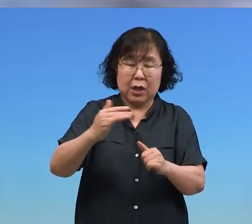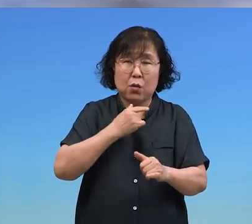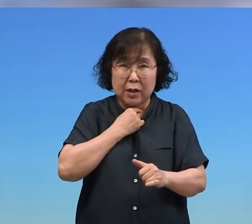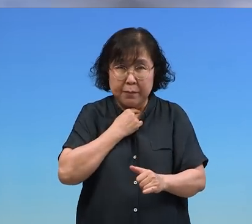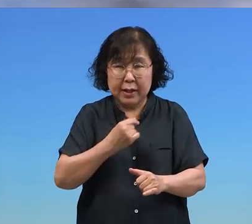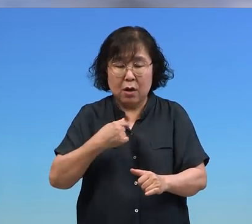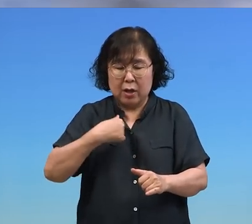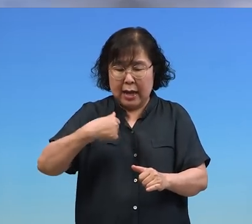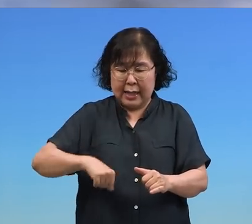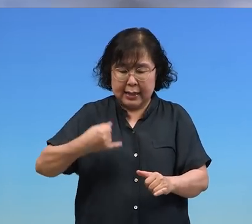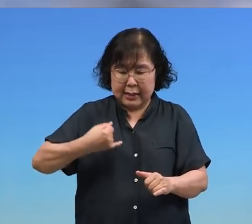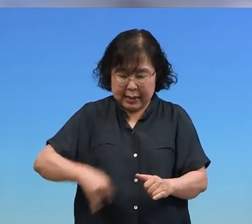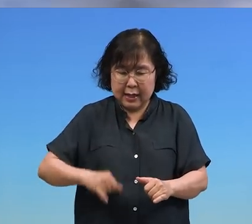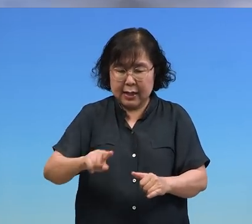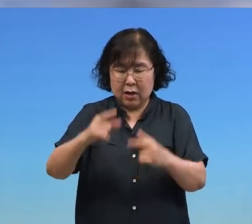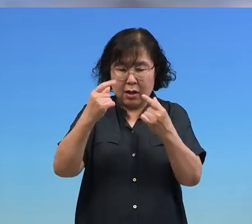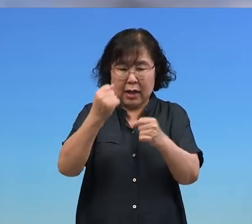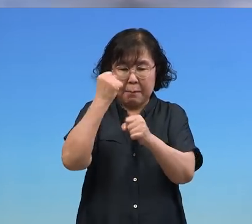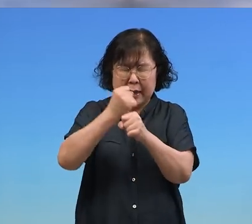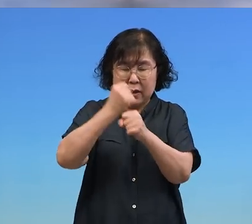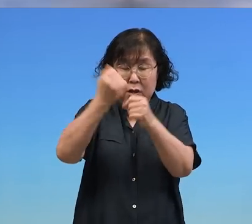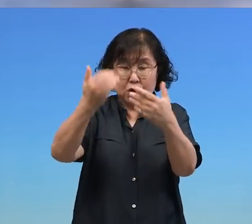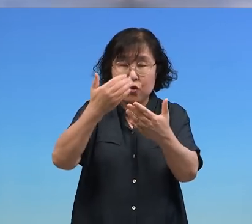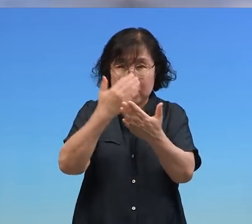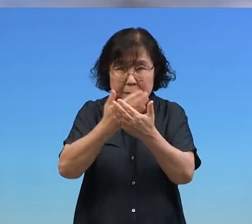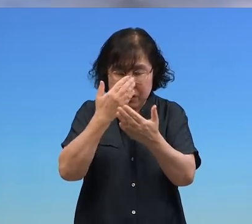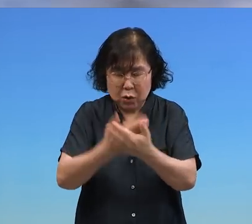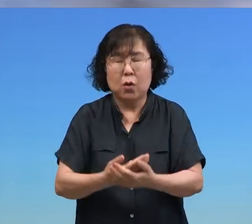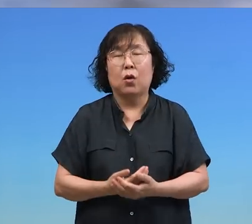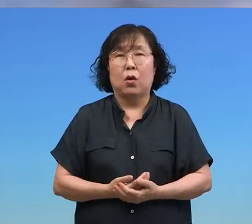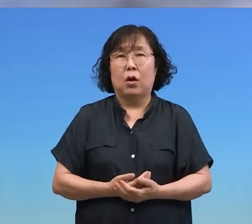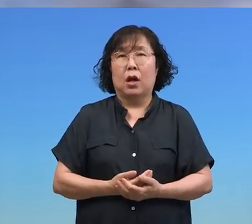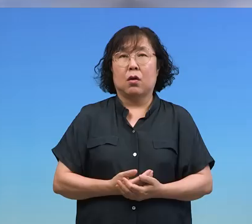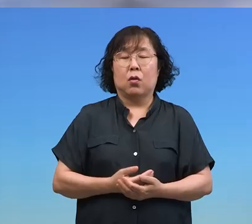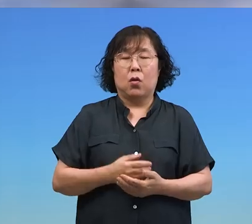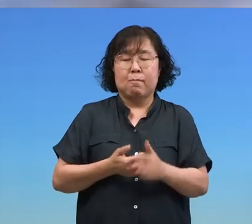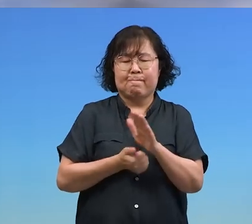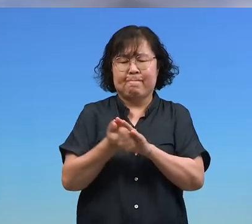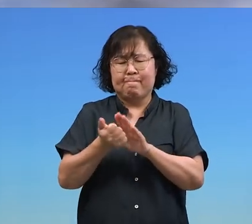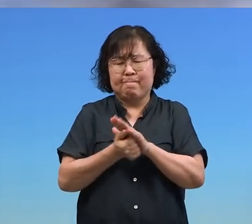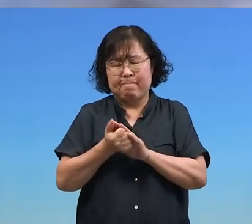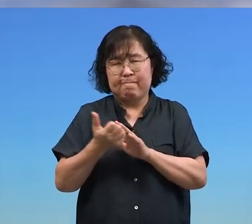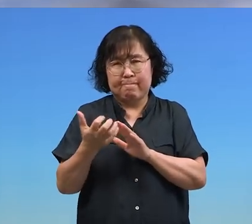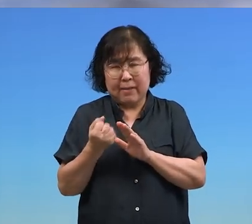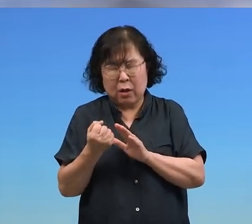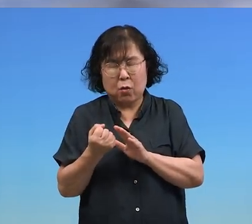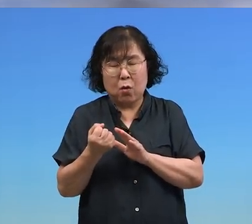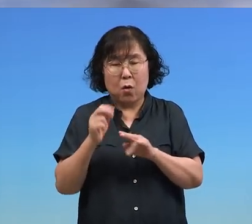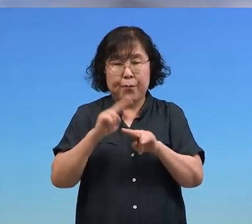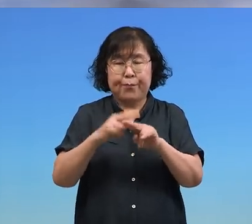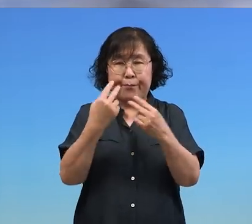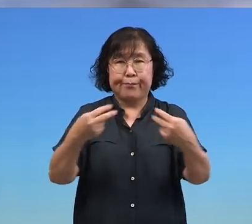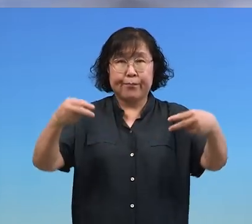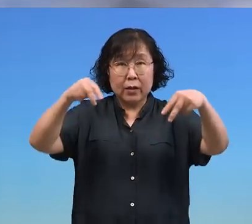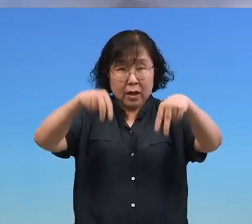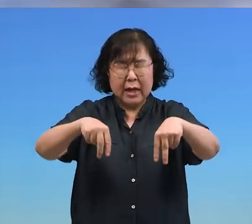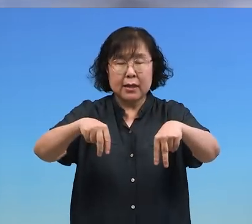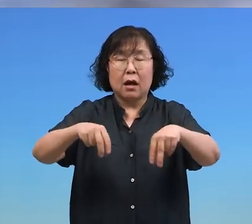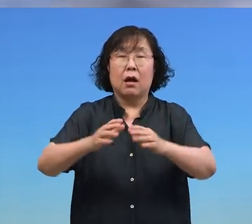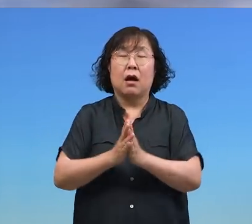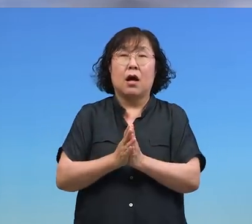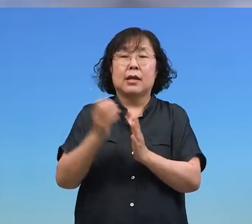만들어주시고 우리 딸을 그렇게 인도해 주시기 원합니다 우리 가사를 생각하시면서 우리 한 번 다 자리에서 일어나셔서